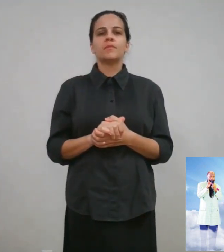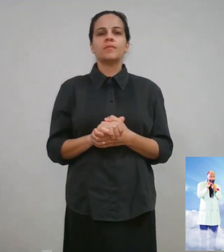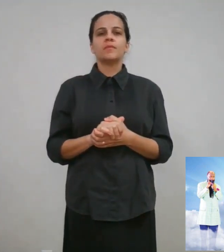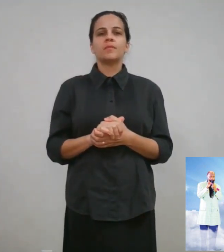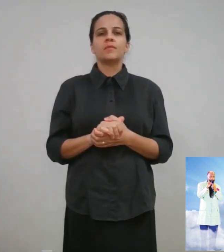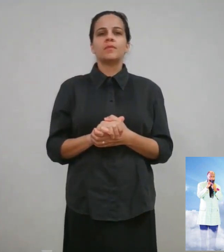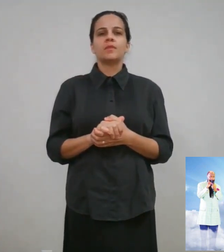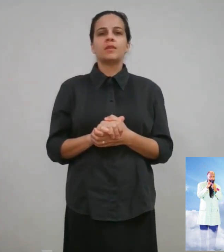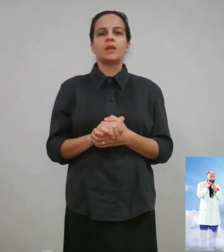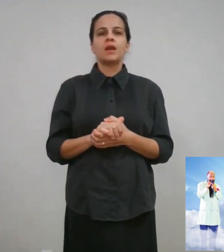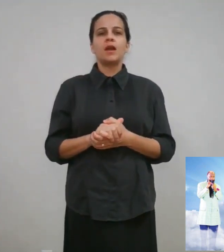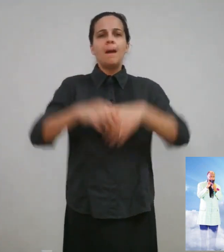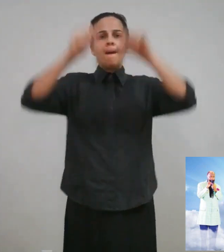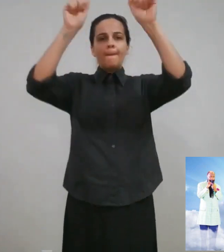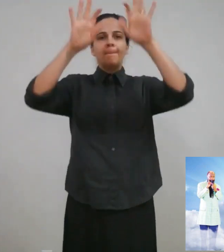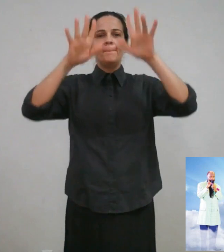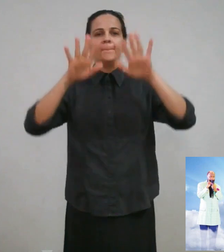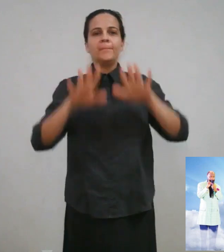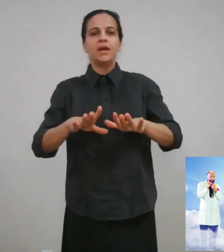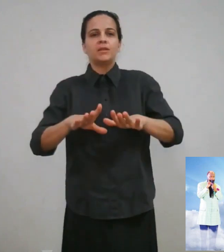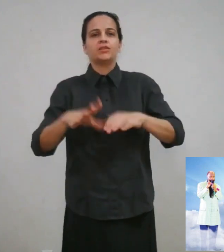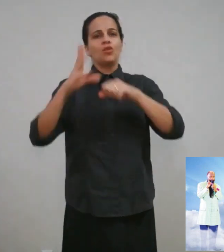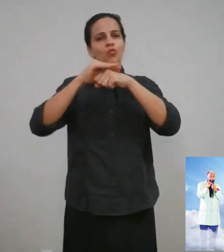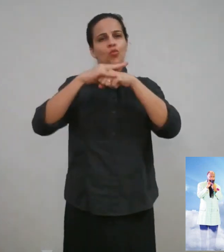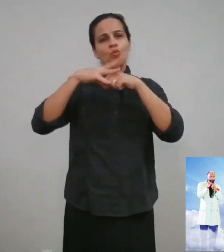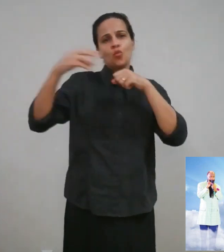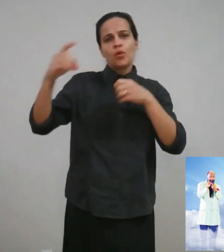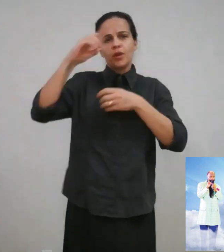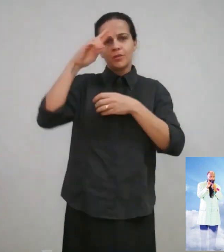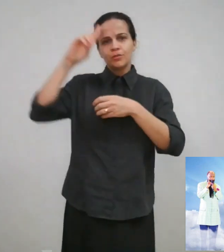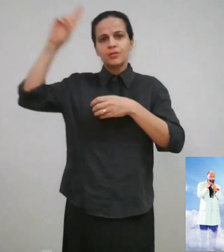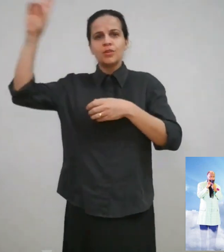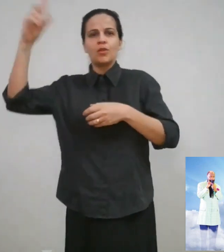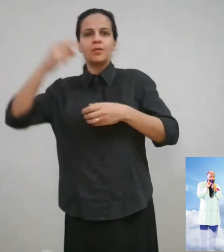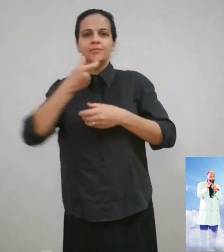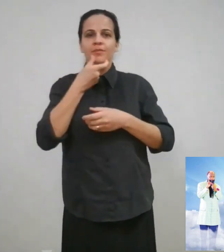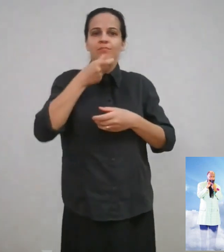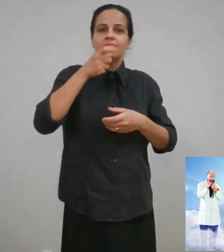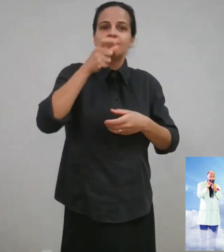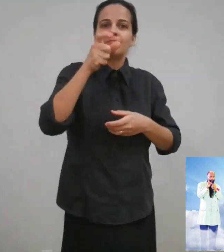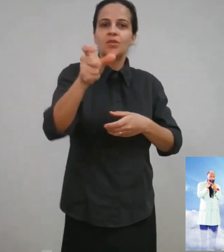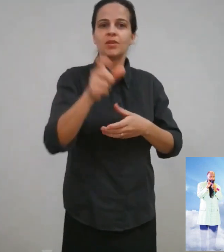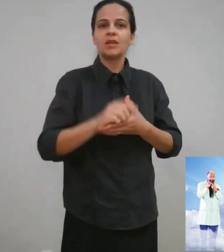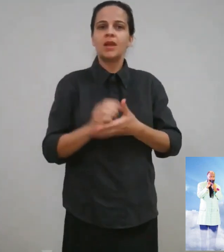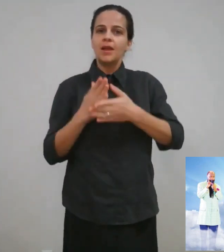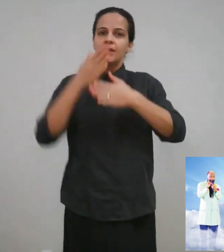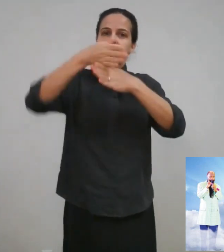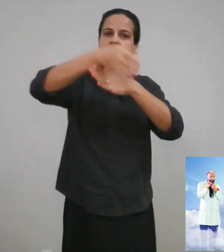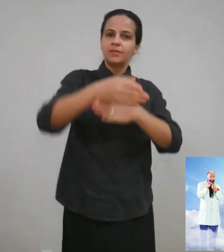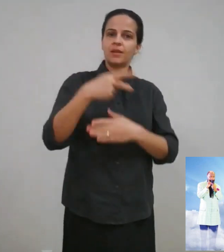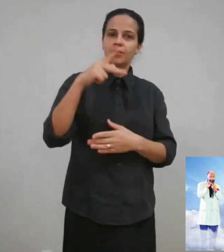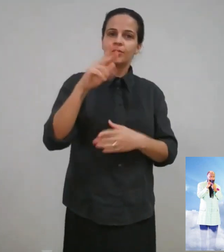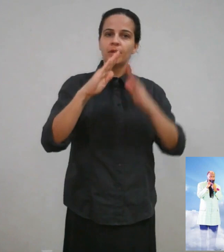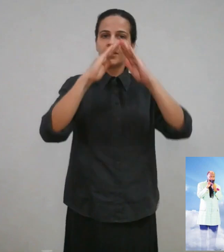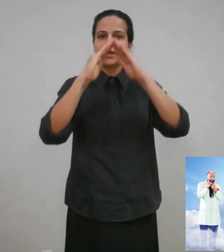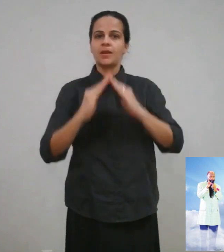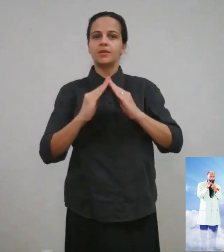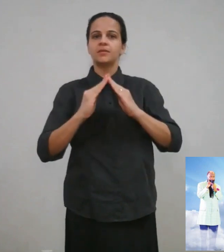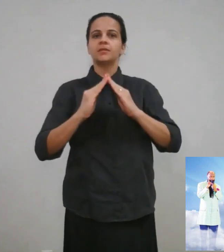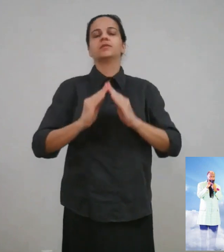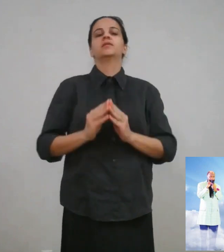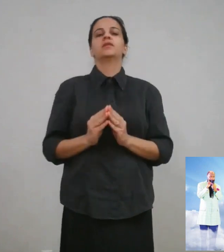A unção de cura do Senhor para sair de mim e entrar nas suas castas e trazer